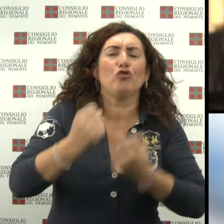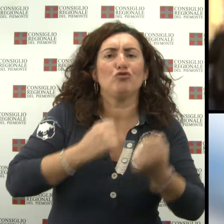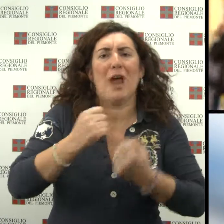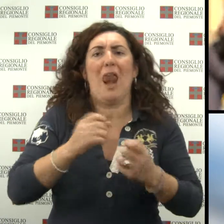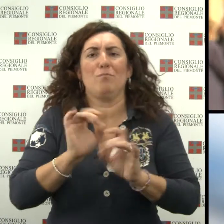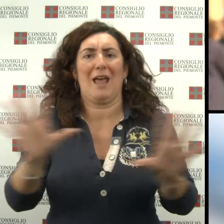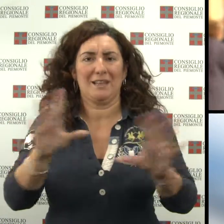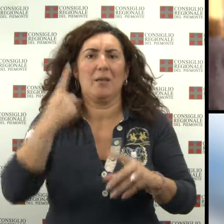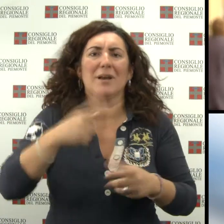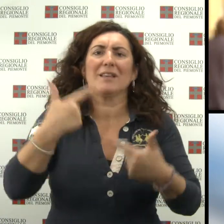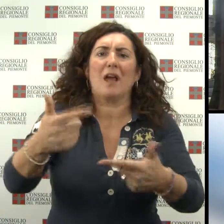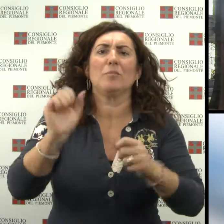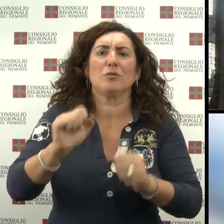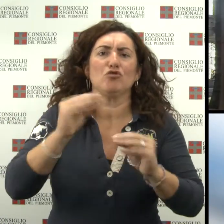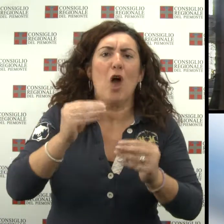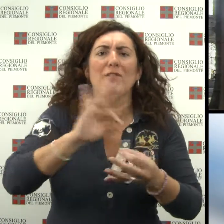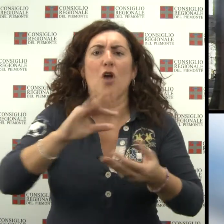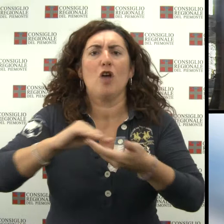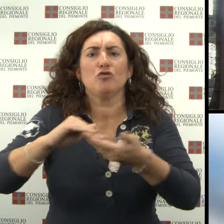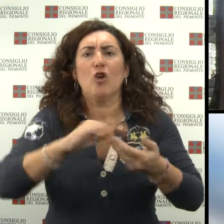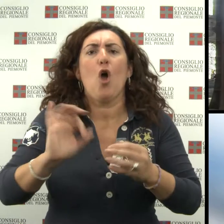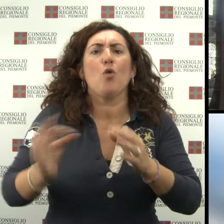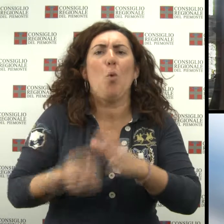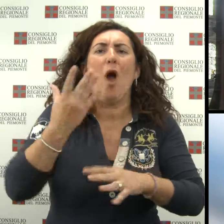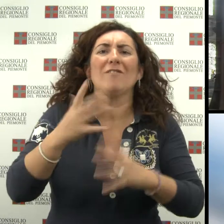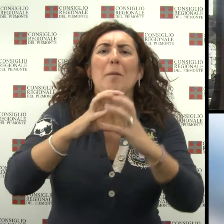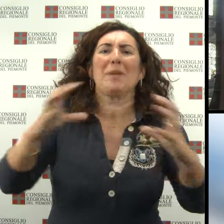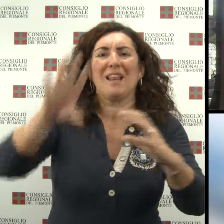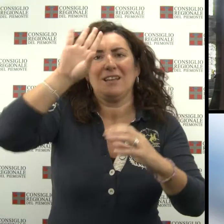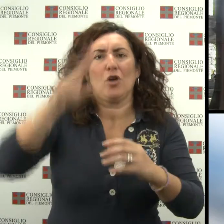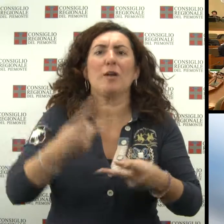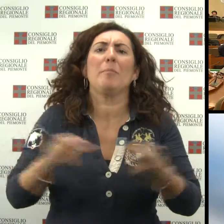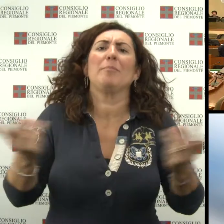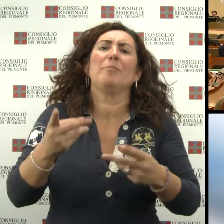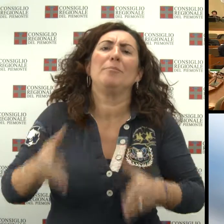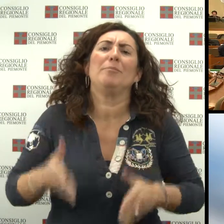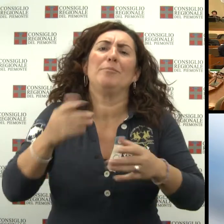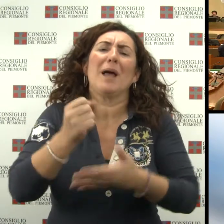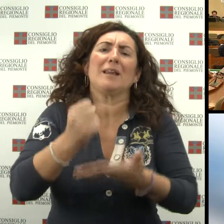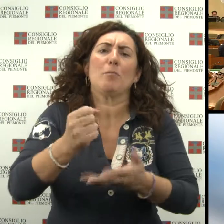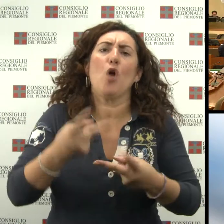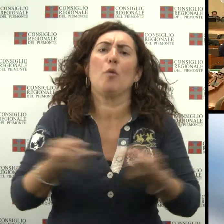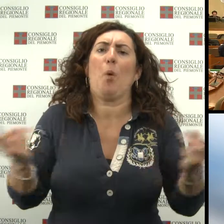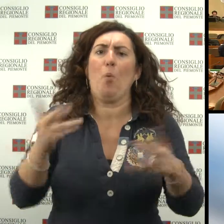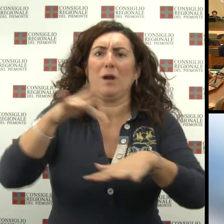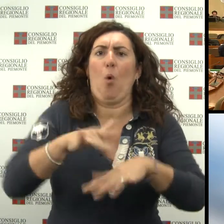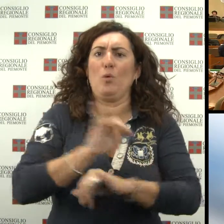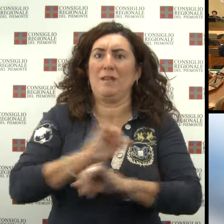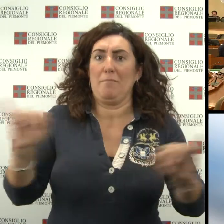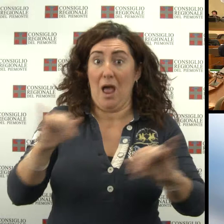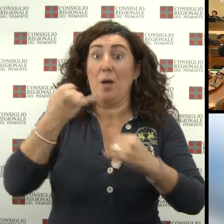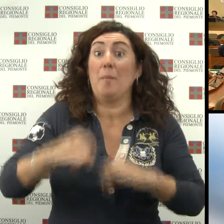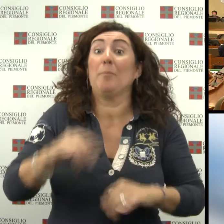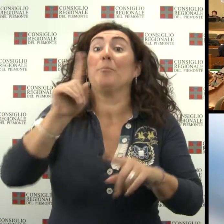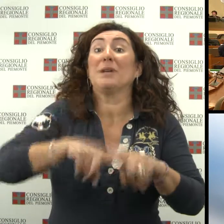giovani, associazioni o nuove iniziative imprenditoriali il patrimonio pubblico inutilizzato e l'ordine del giorno del Movimento 5 Stelle